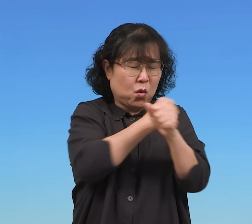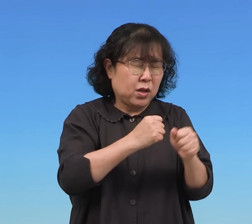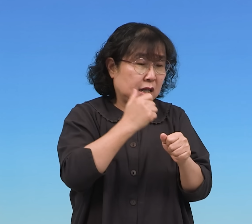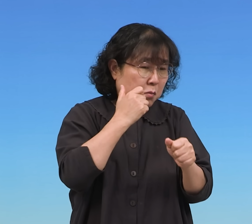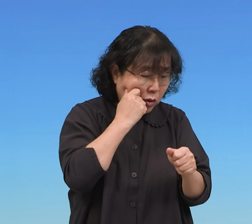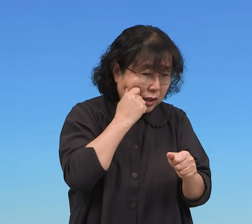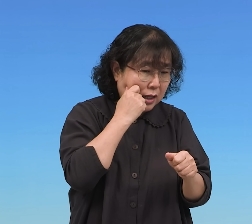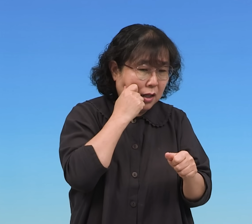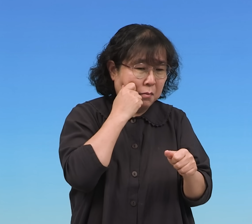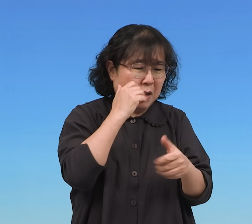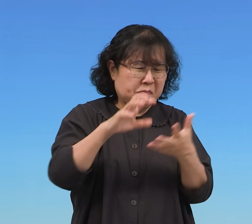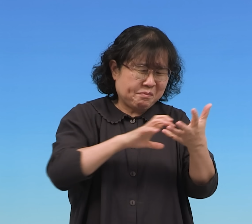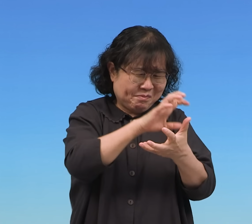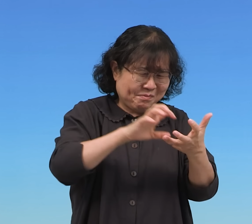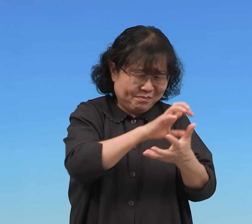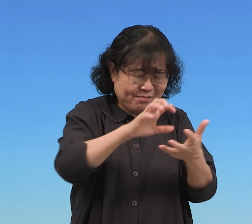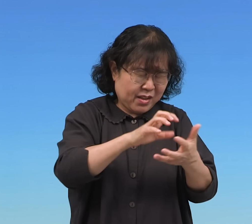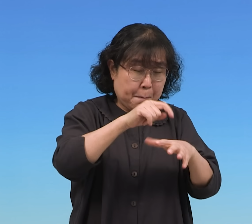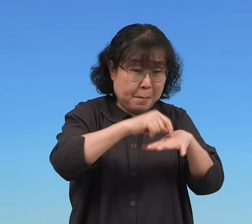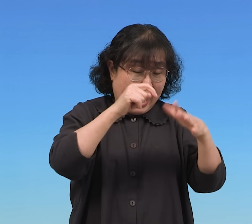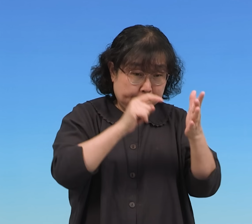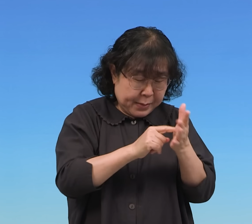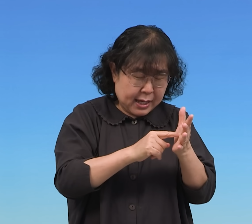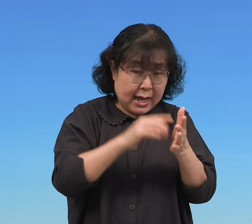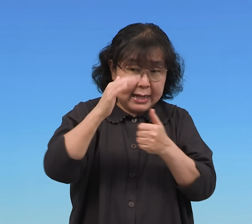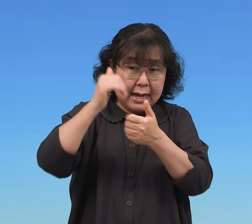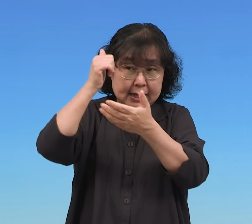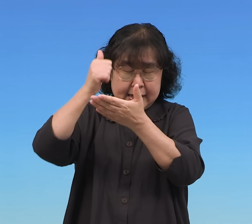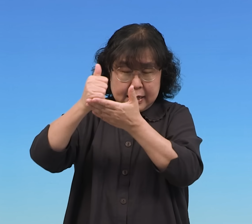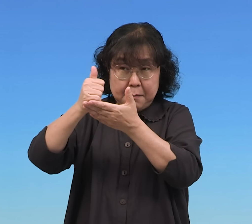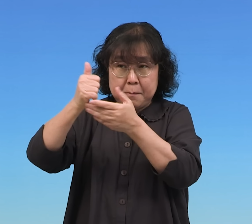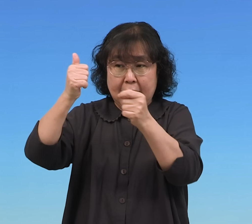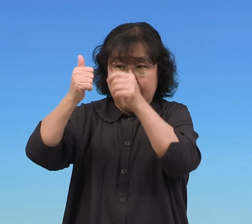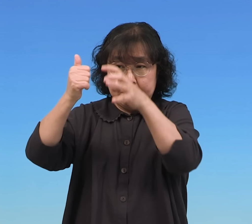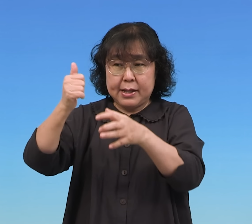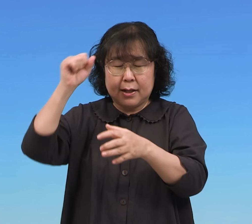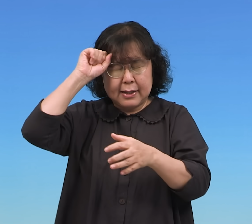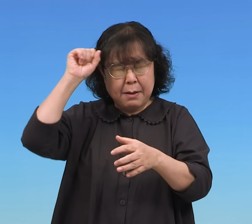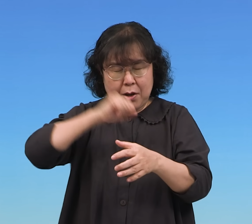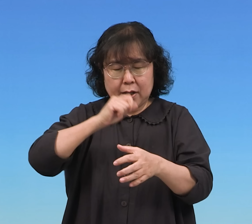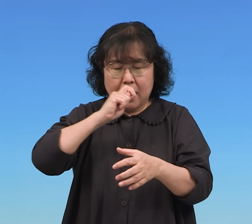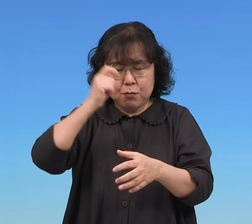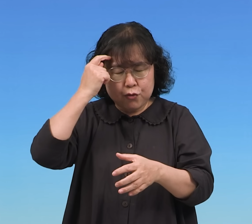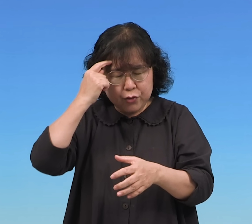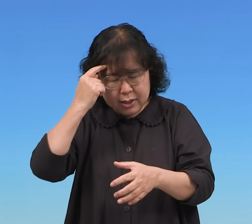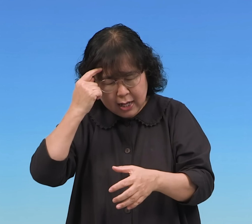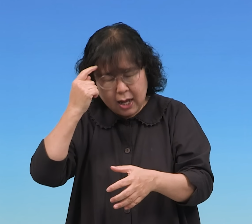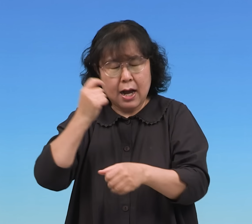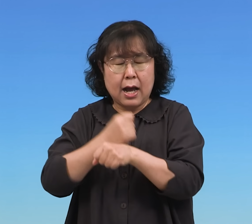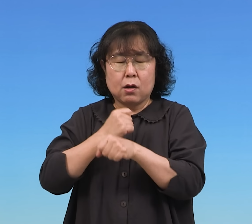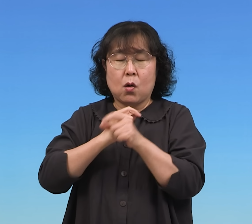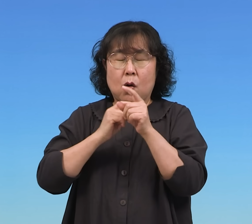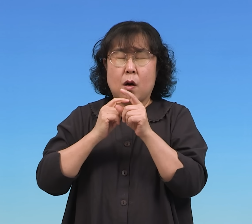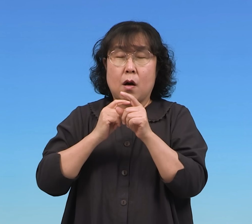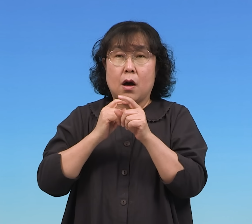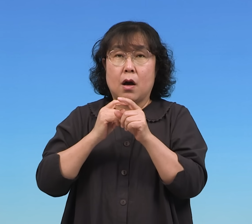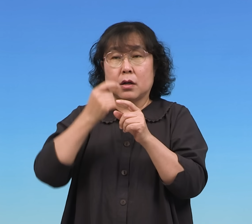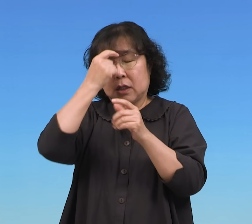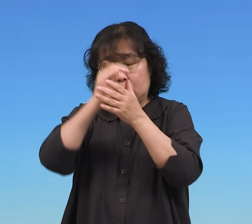마음에 갈팡질팡하는 이 모든 카오스가 하나님 새벽에 묵상하며 말씀할 때 코스모스가 되는 걸